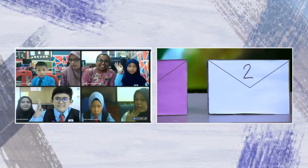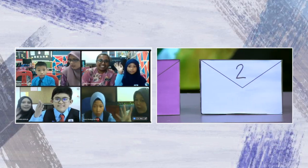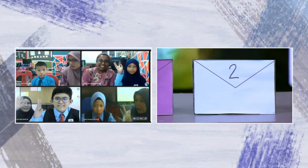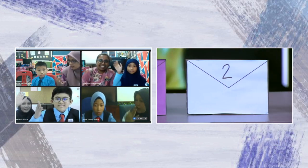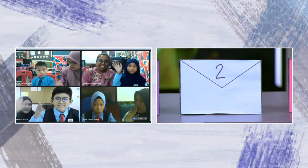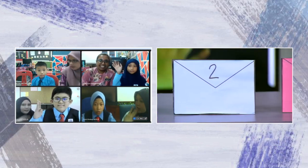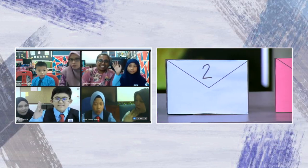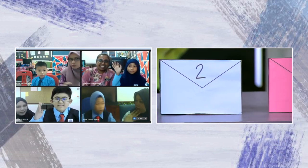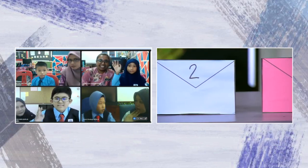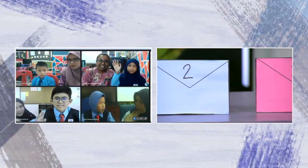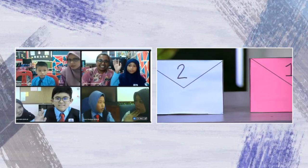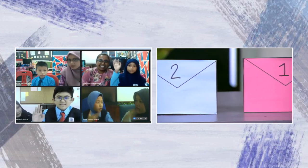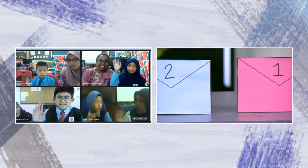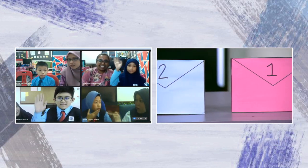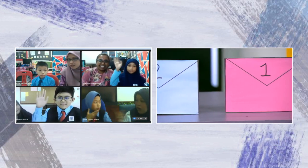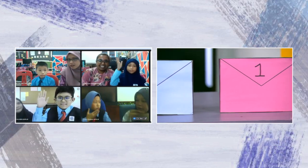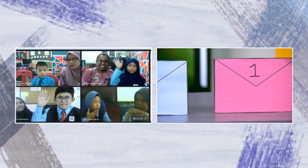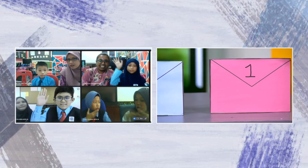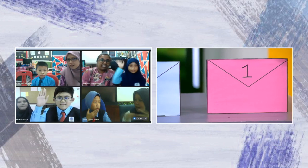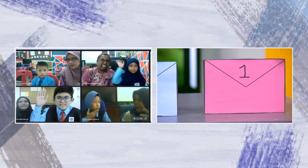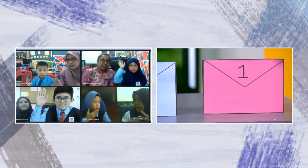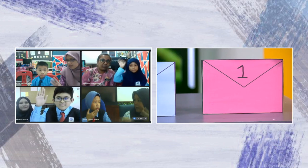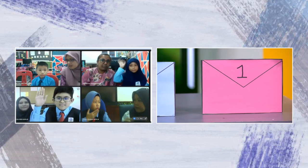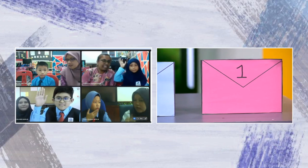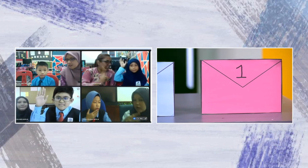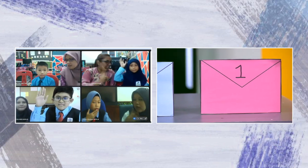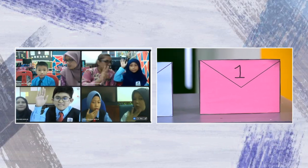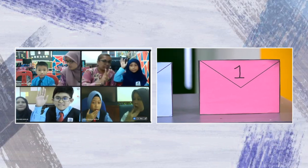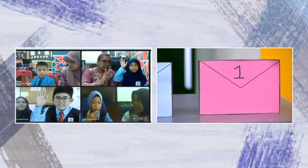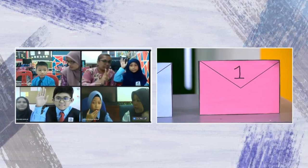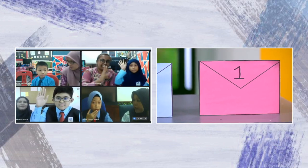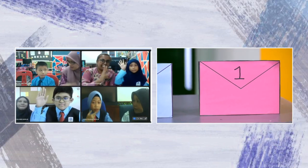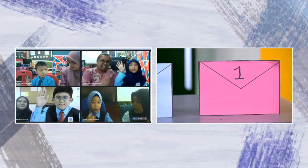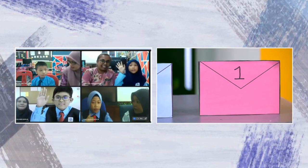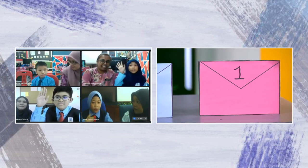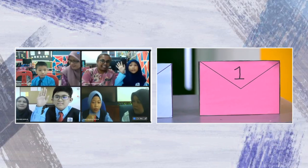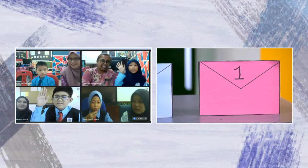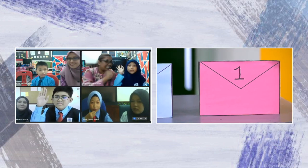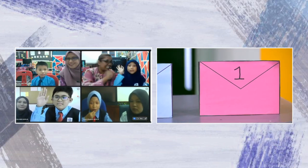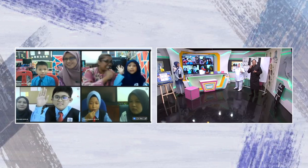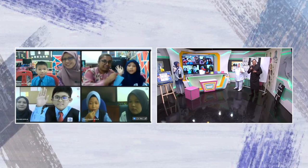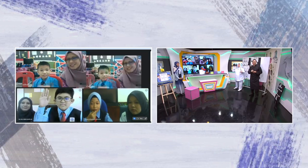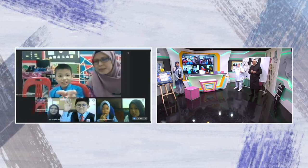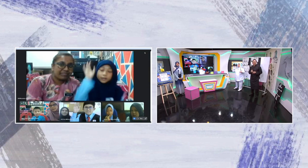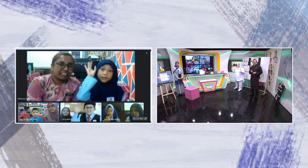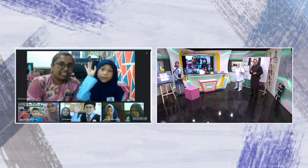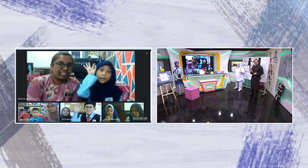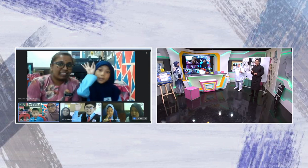Silakan. Okey. Semua angkat tangan, Anis. Cikgu. Anis, bawang mana? Okey, Anis. Nak warna yang mana